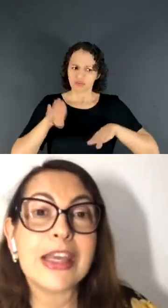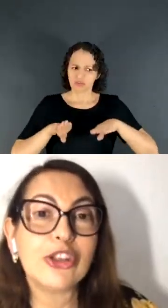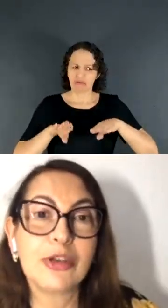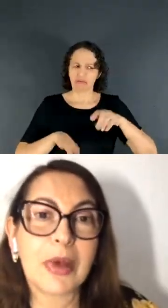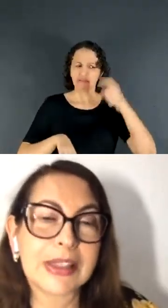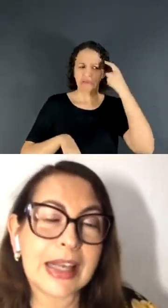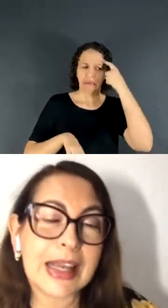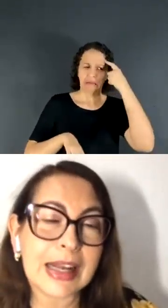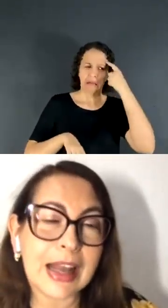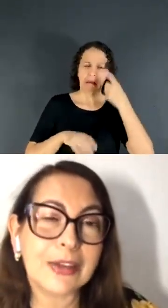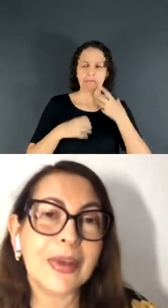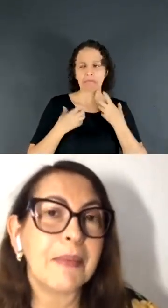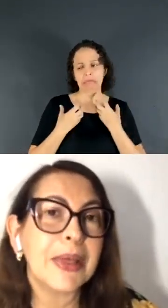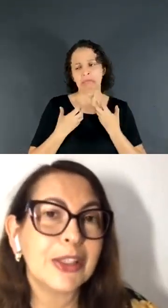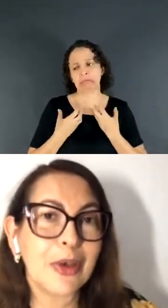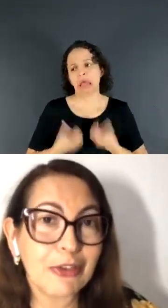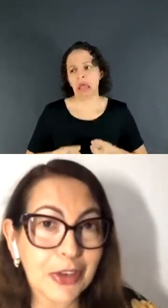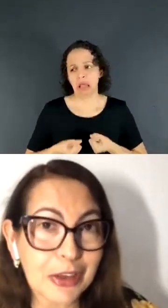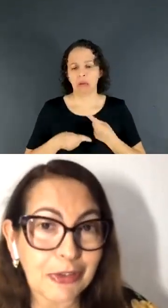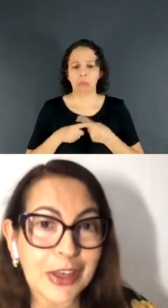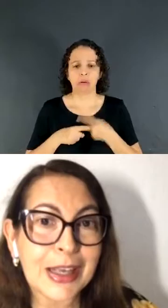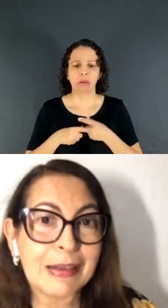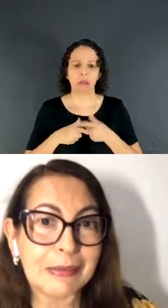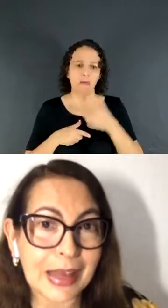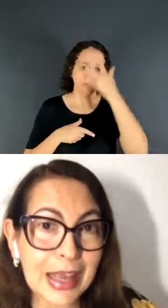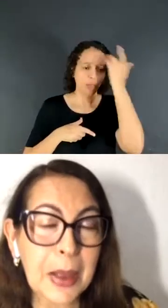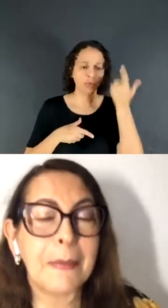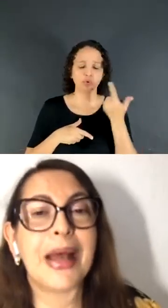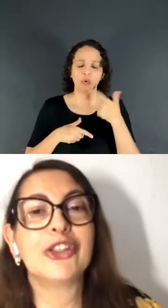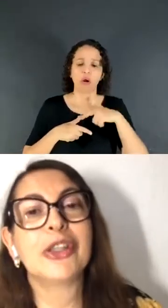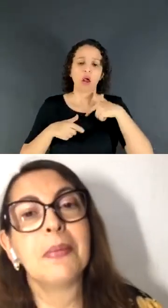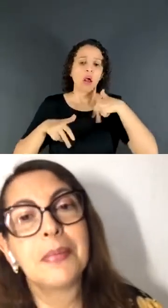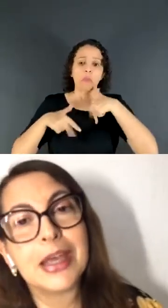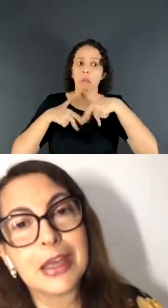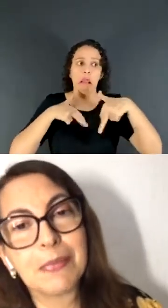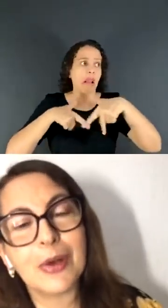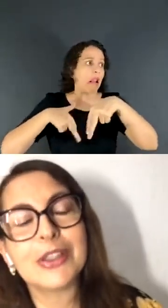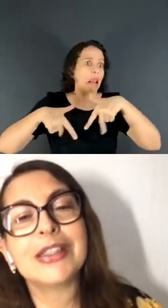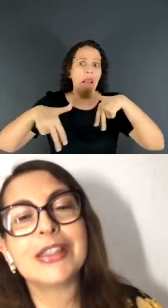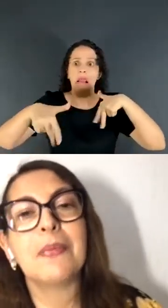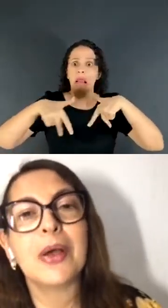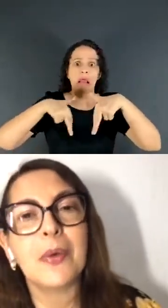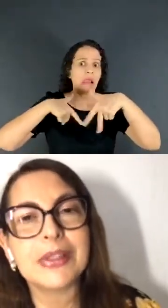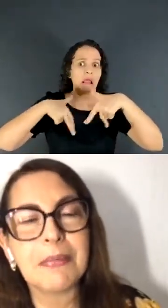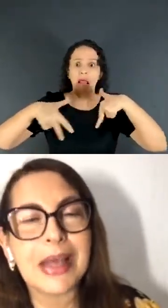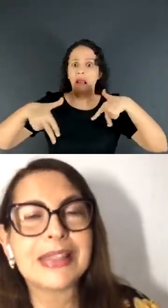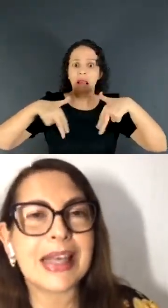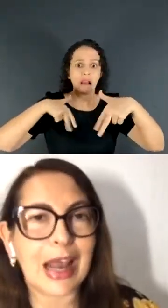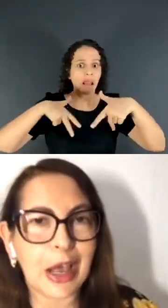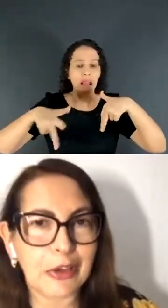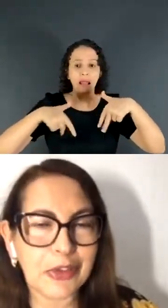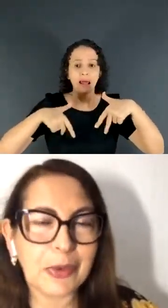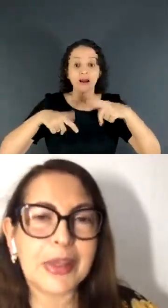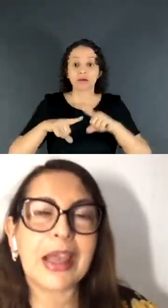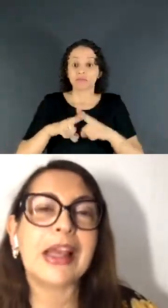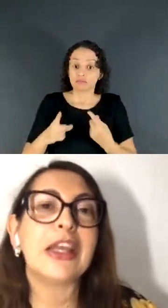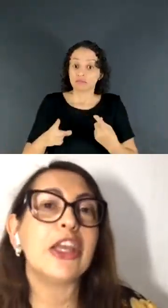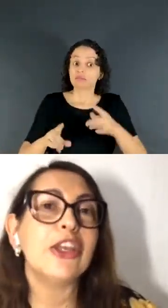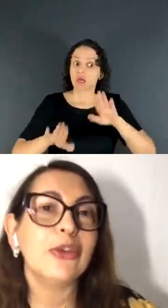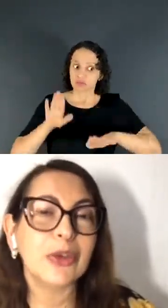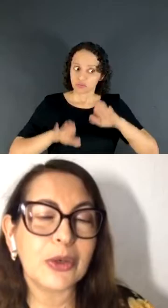do ritmo acelerado que a pessoa vive, né? Mas também pode ser uma coisa mais grave,